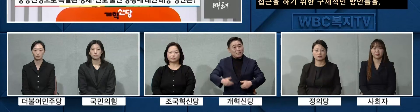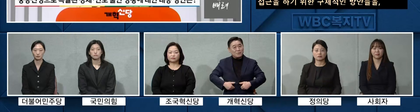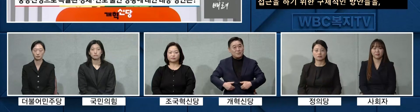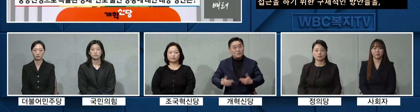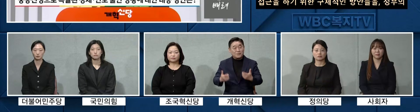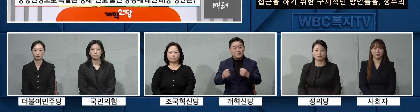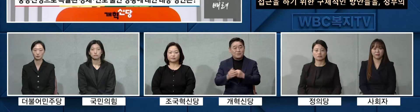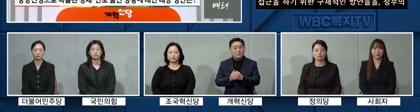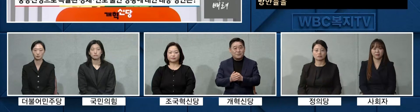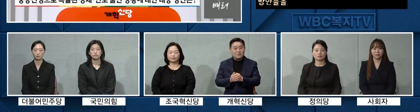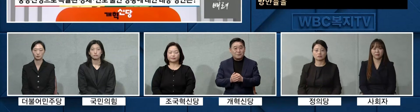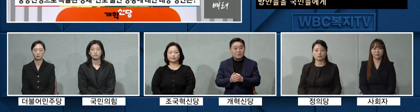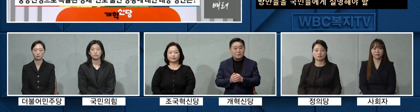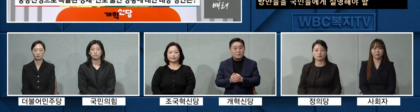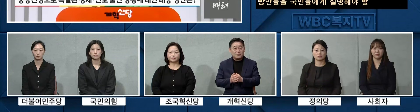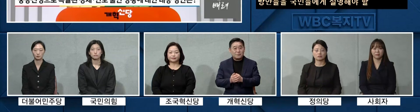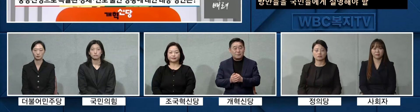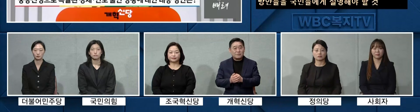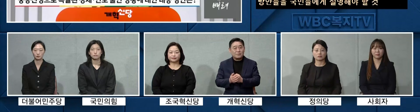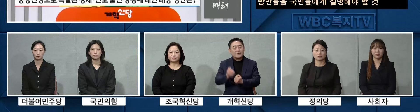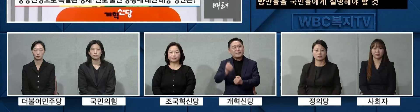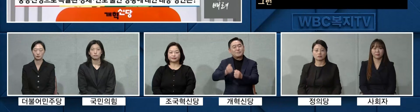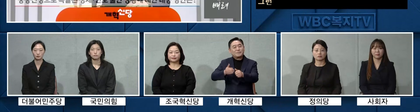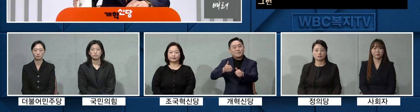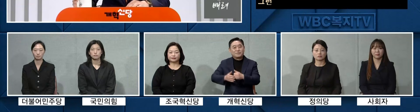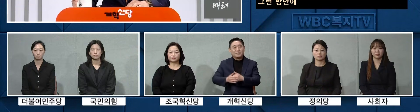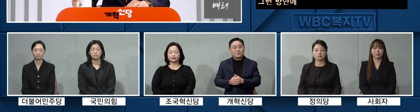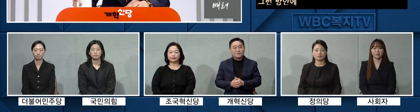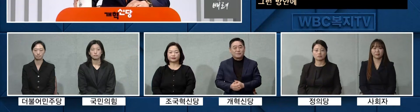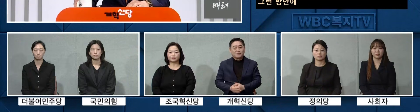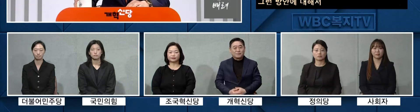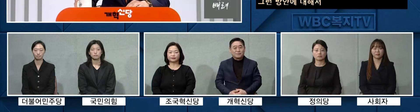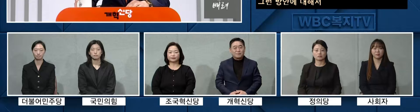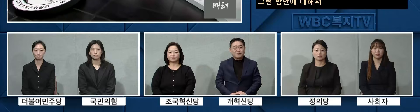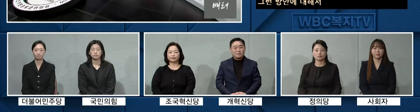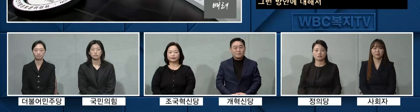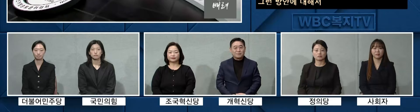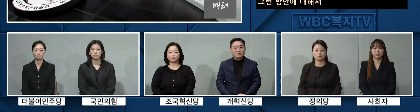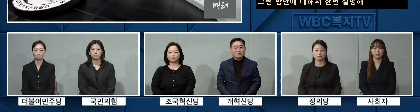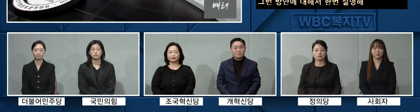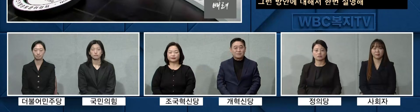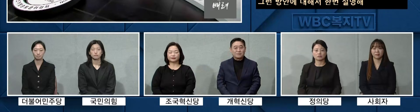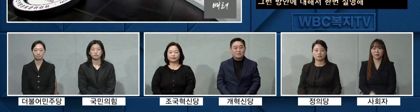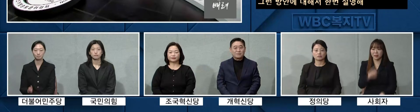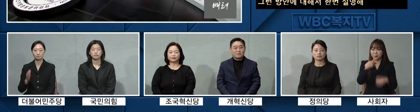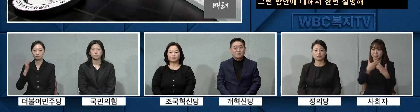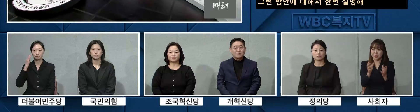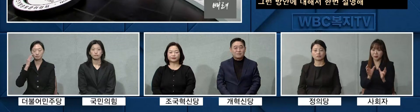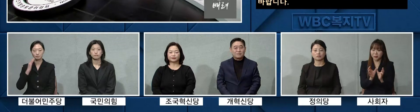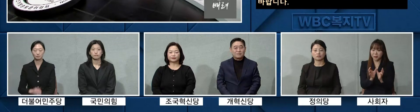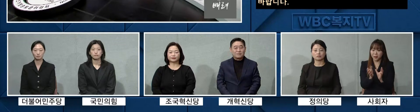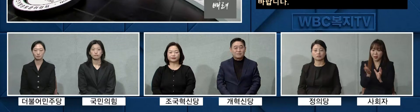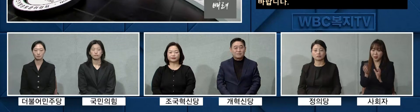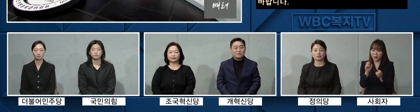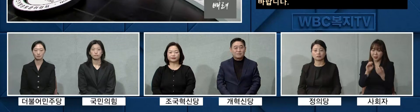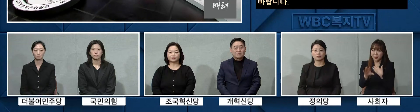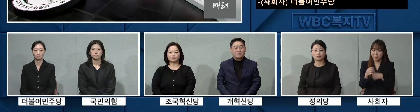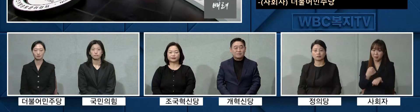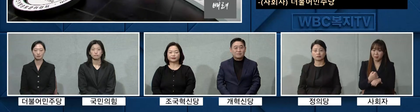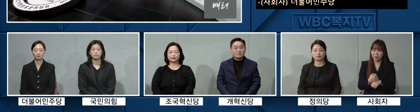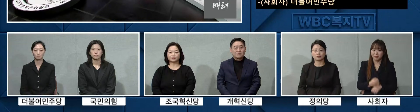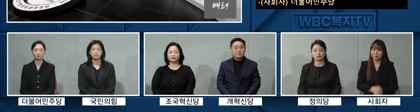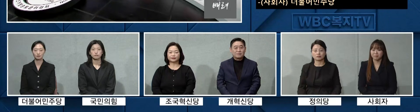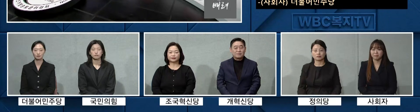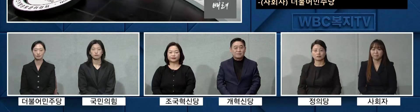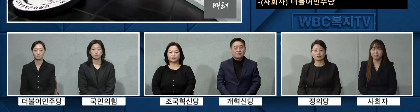같은데 그런 방안에 대해서 한번 설명해 주시기 바랍니다. 예, 더불어민주당 박상혁 의원 반론하시겠습니까?